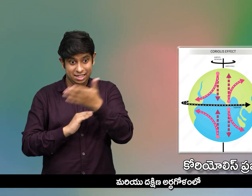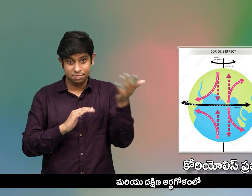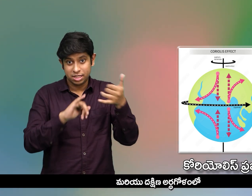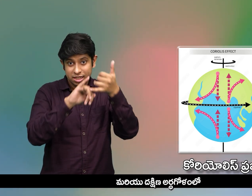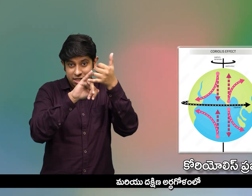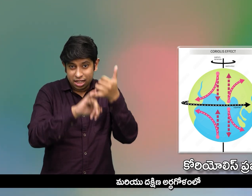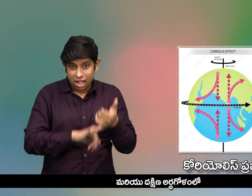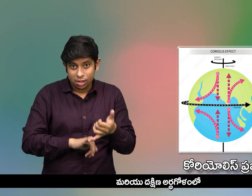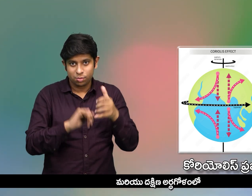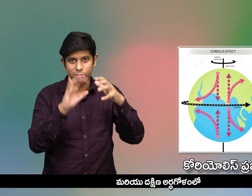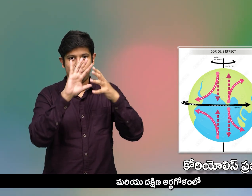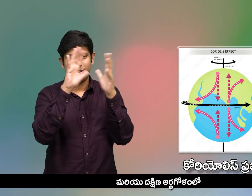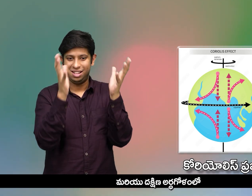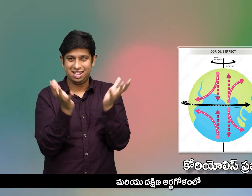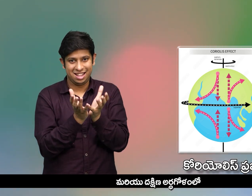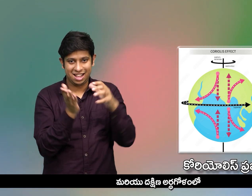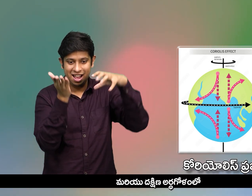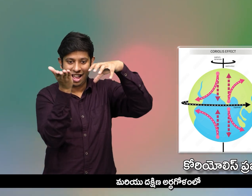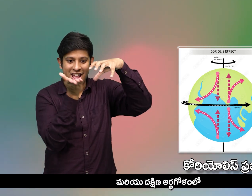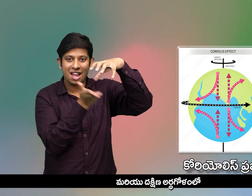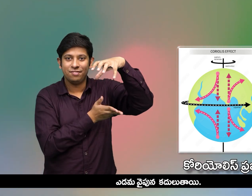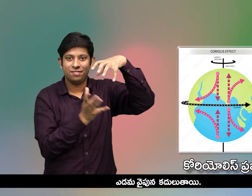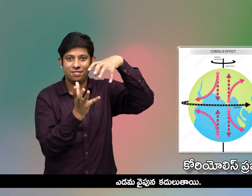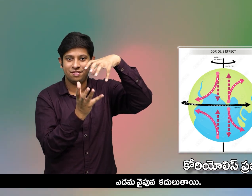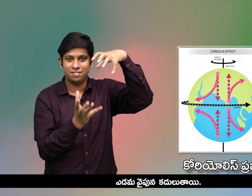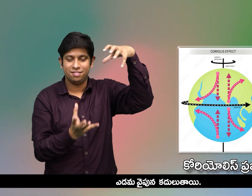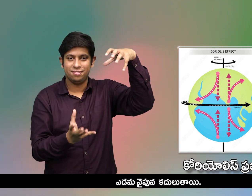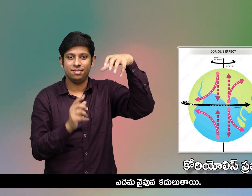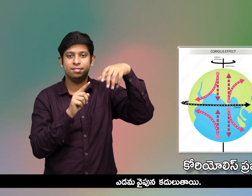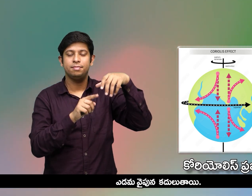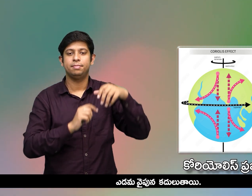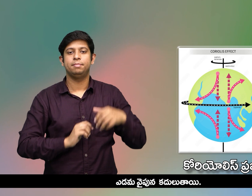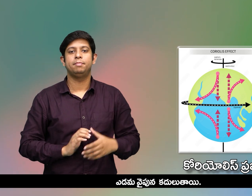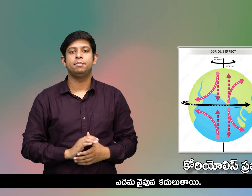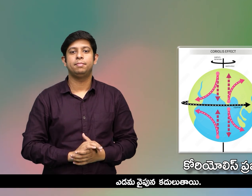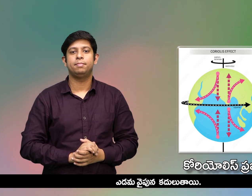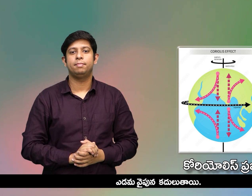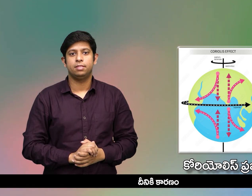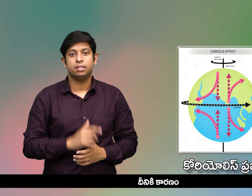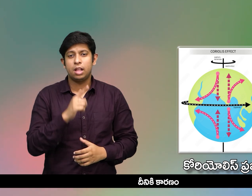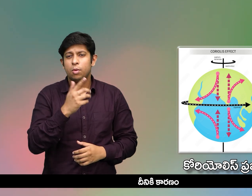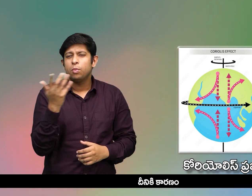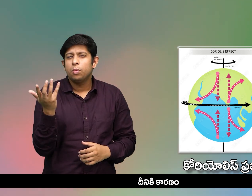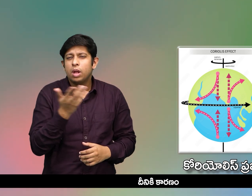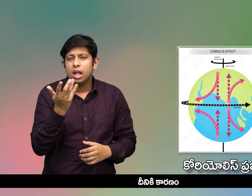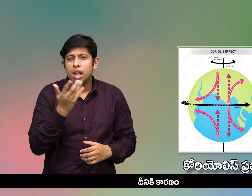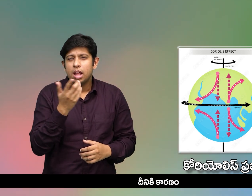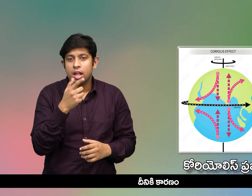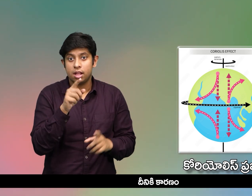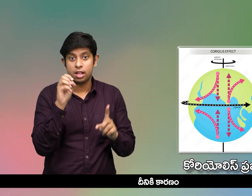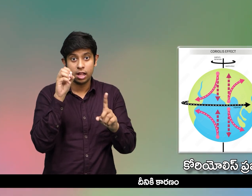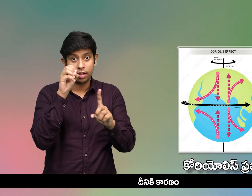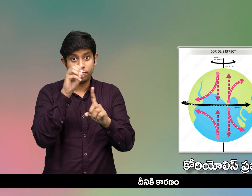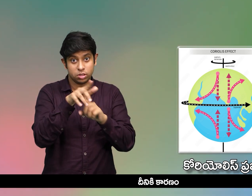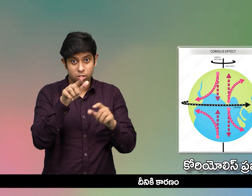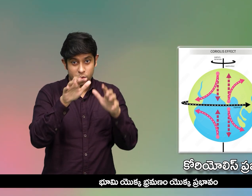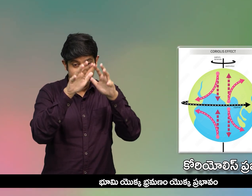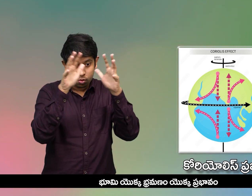మరియు దక్షిణ అర్ధగోళంలో ఎడమవైపున కదులుతాయి. దీనికి కారణం భూమి